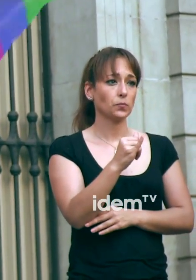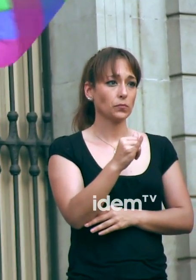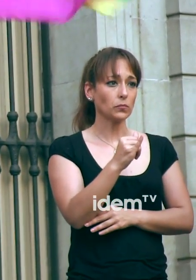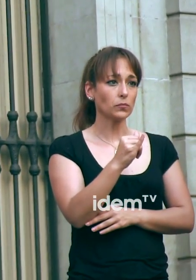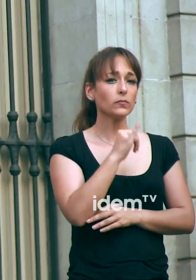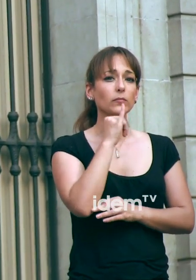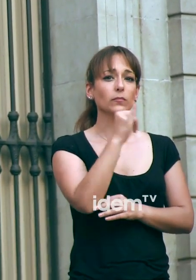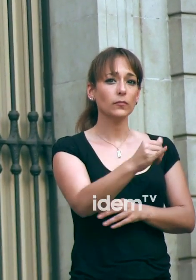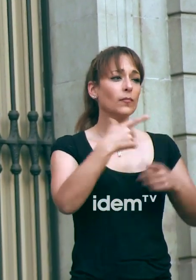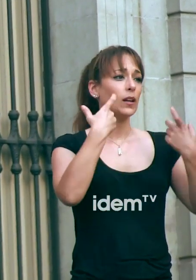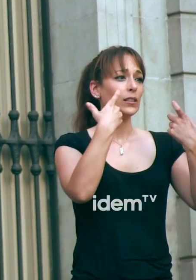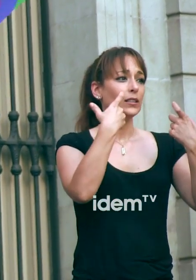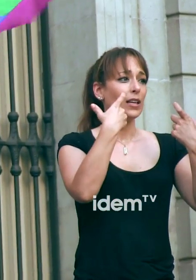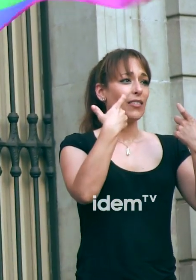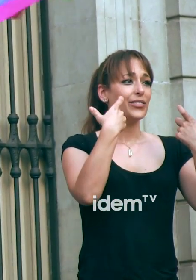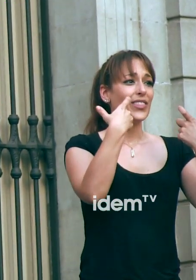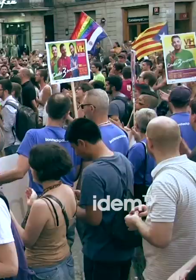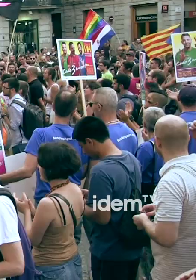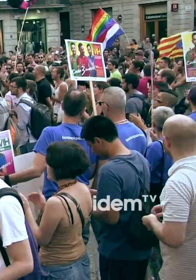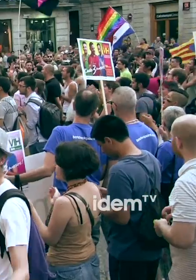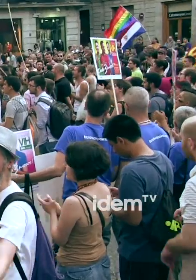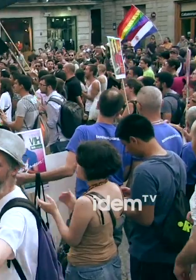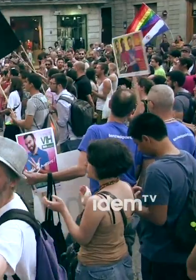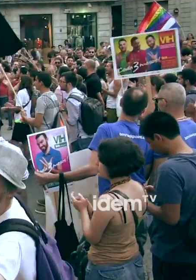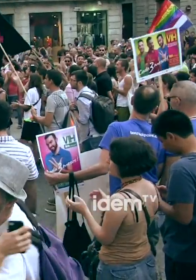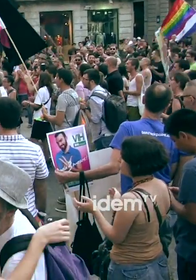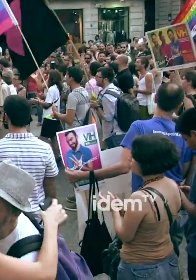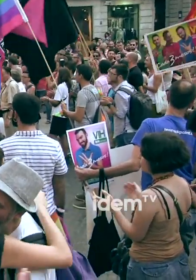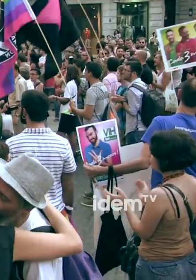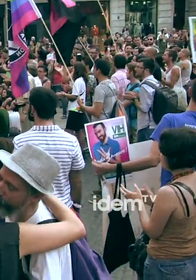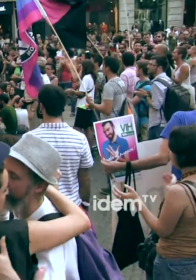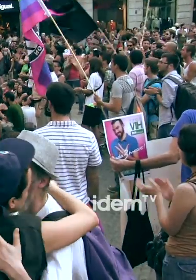la delegació en les entitats de la lluita contra l'UVIH